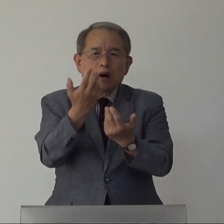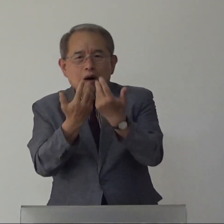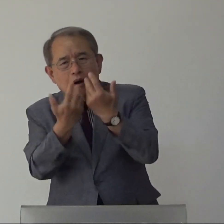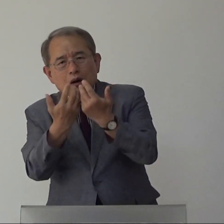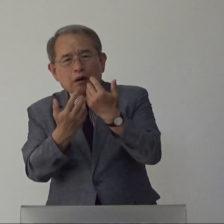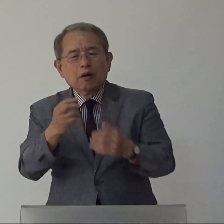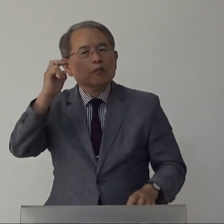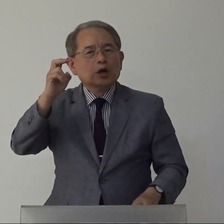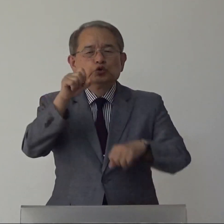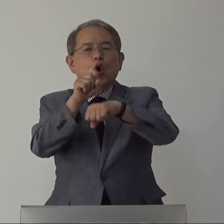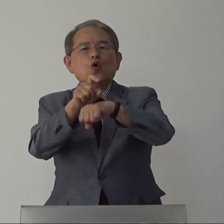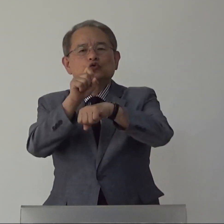합니다.